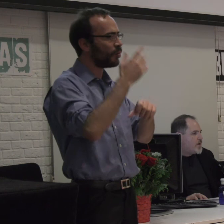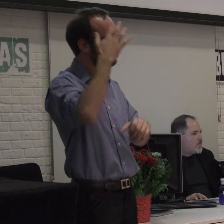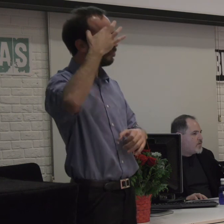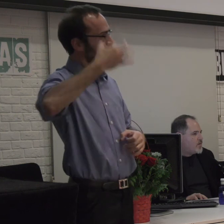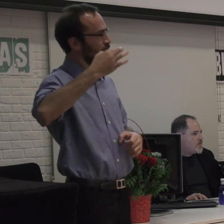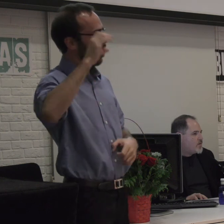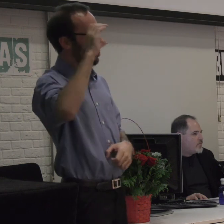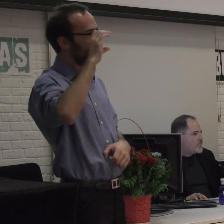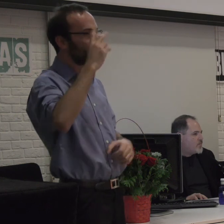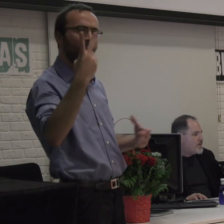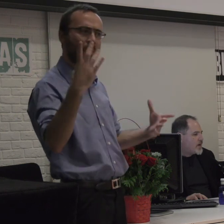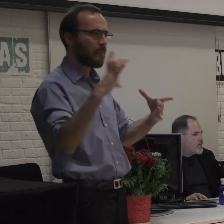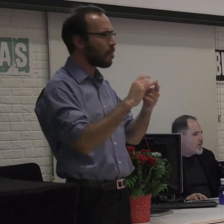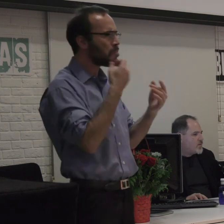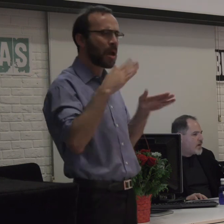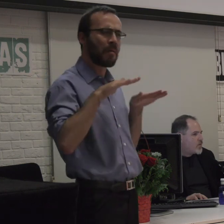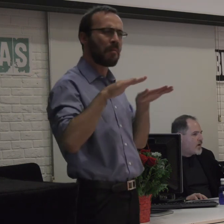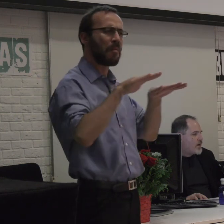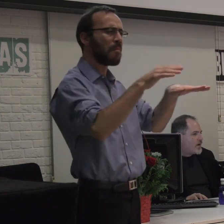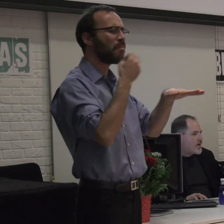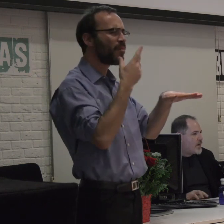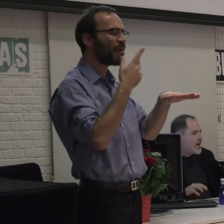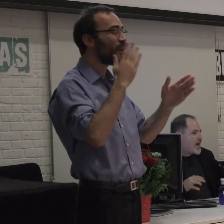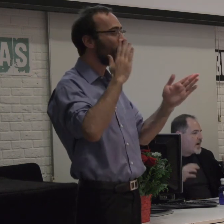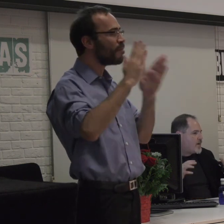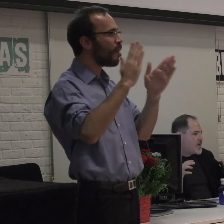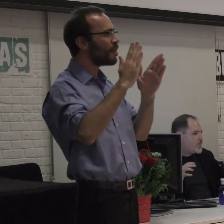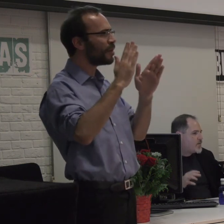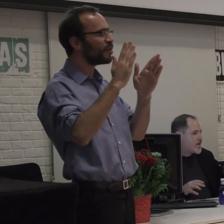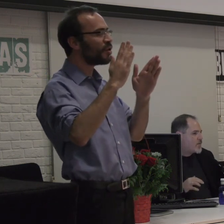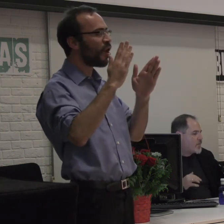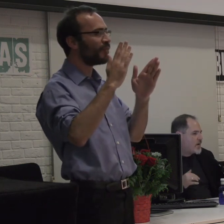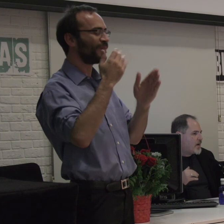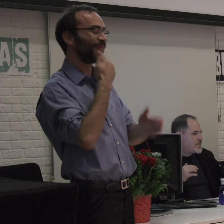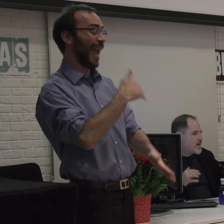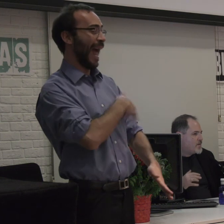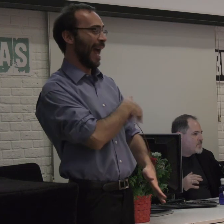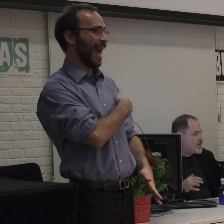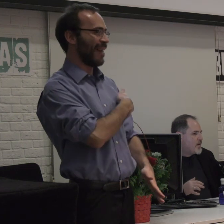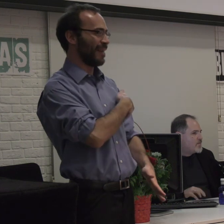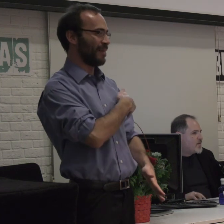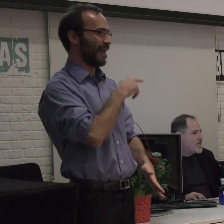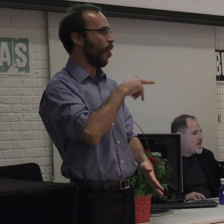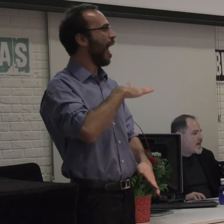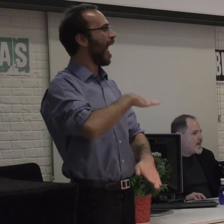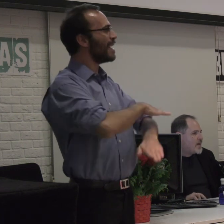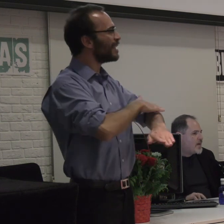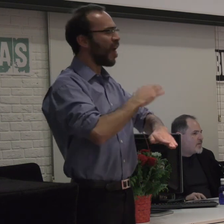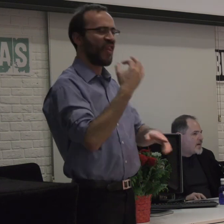Pero llega un momento en el cual la academia, por llamarla de alguna manera, el establishment, decide que hay que eliminar